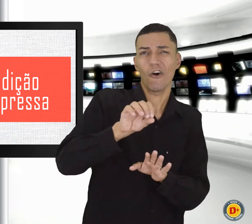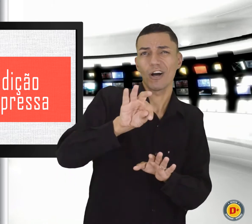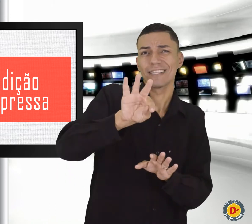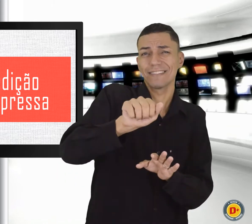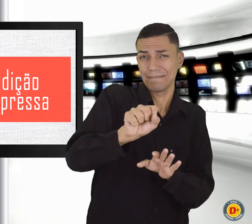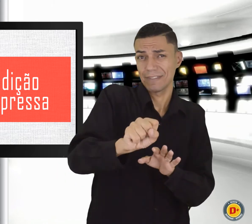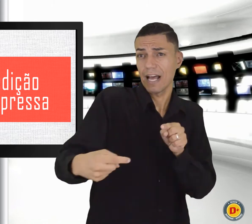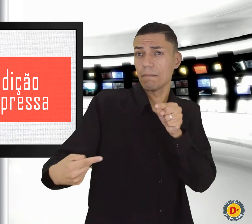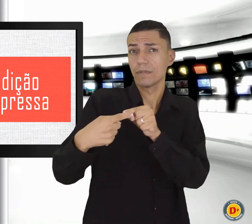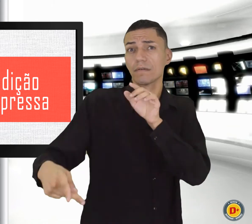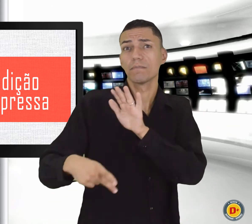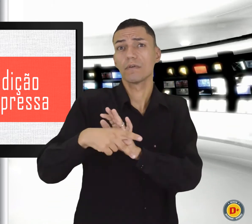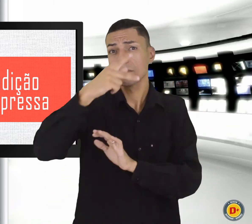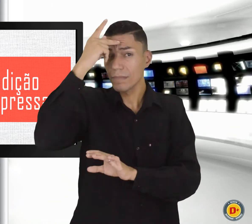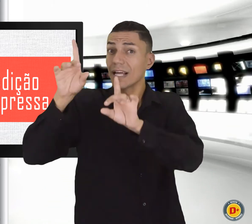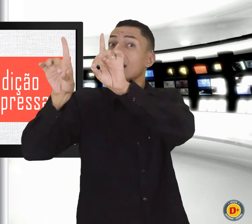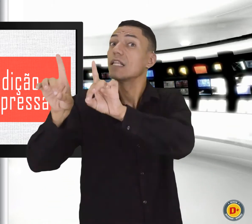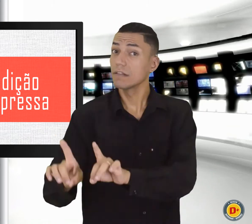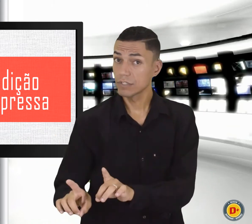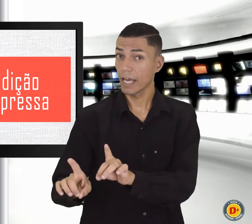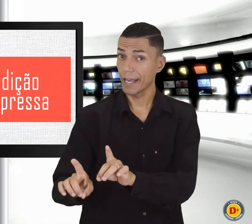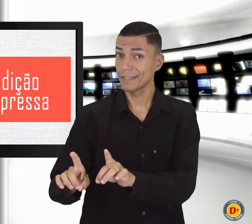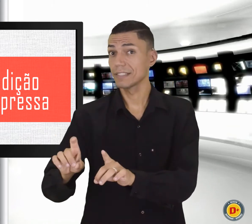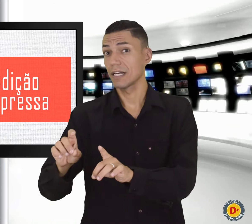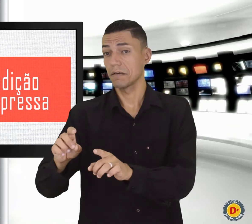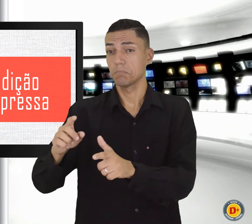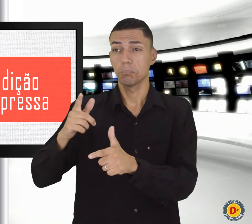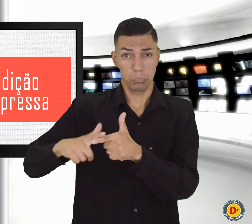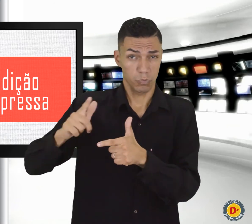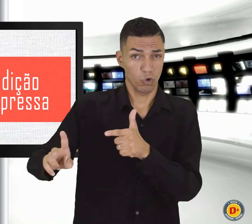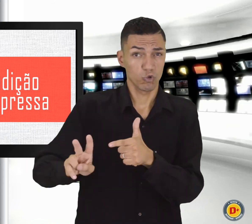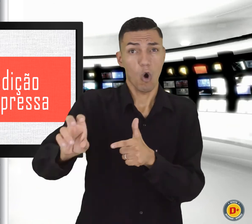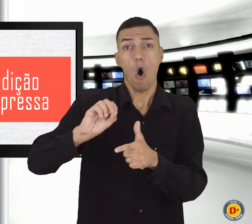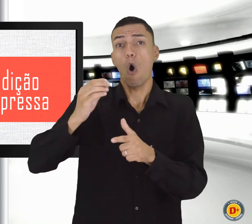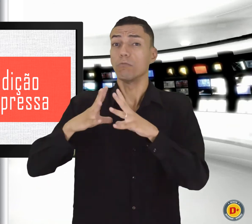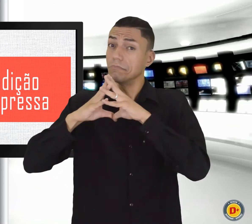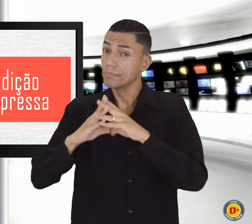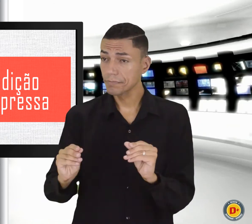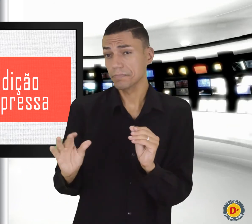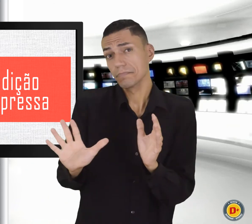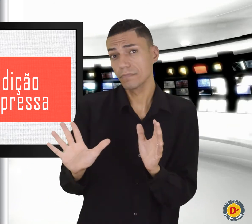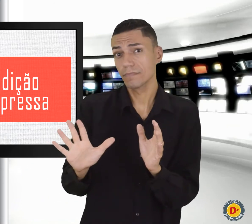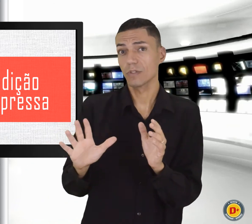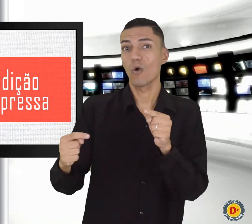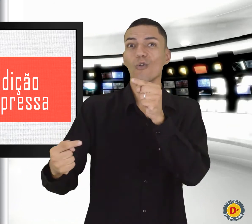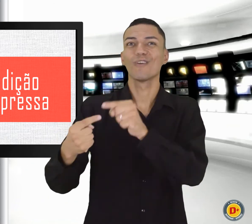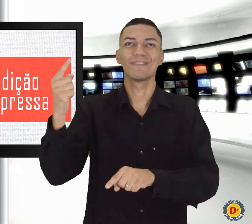contemplar pessoas com deficiência e obrigar empresas particulares a contratá-las. Portanto,